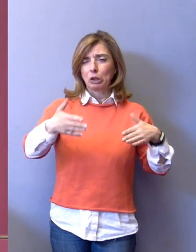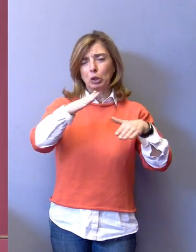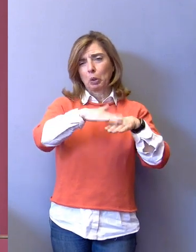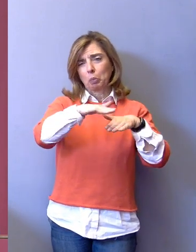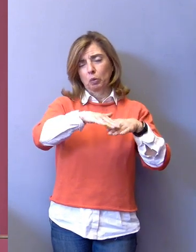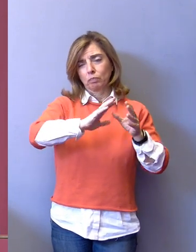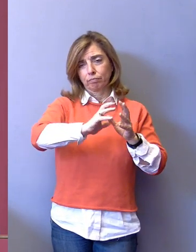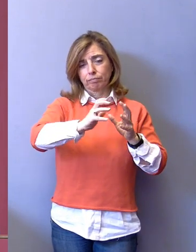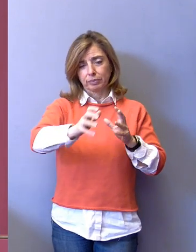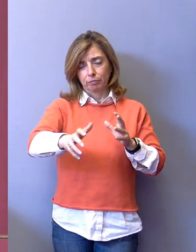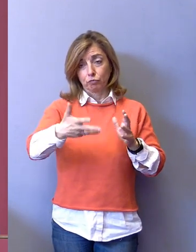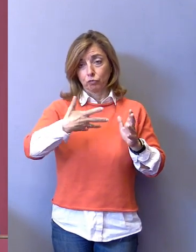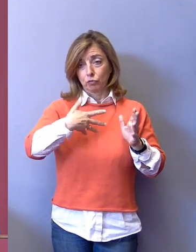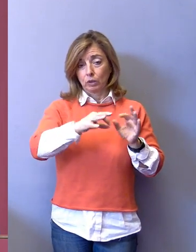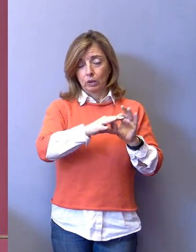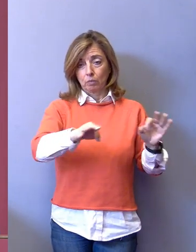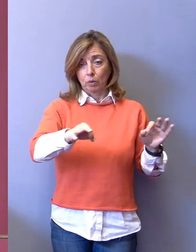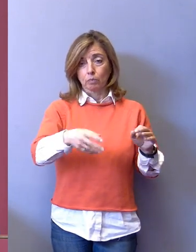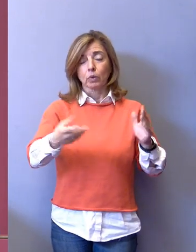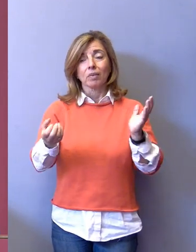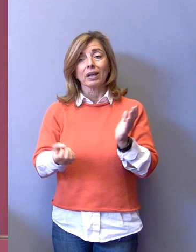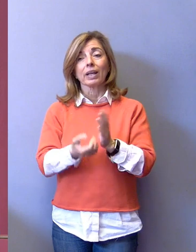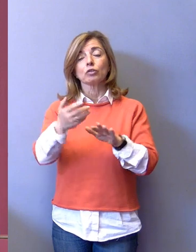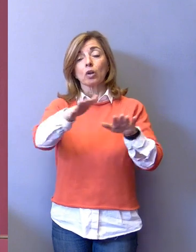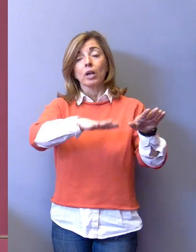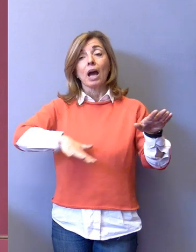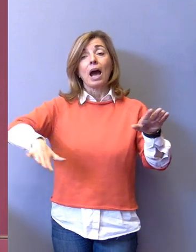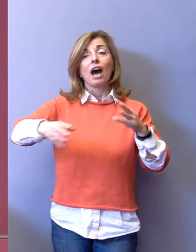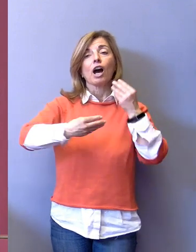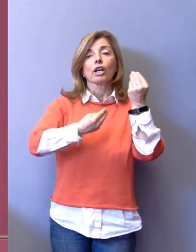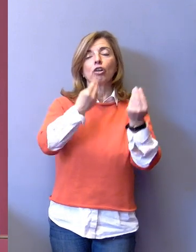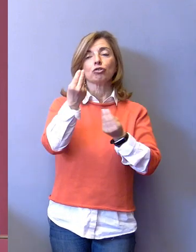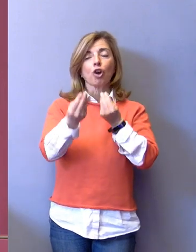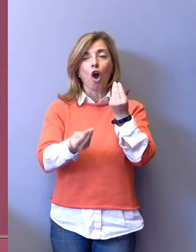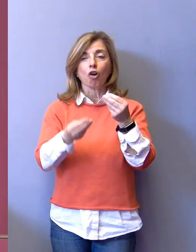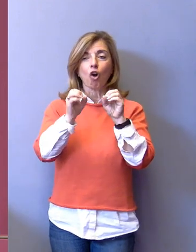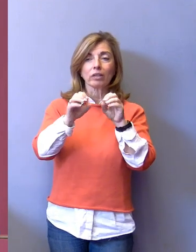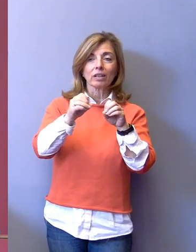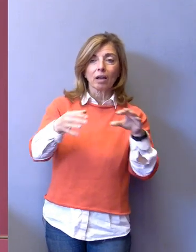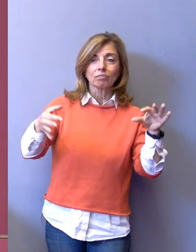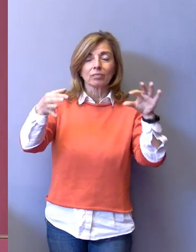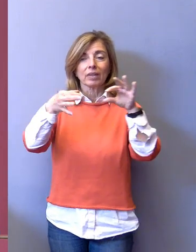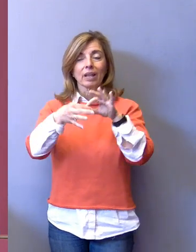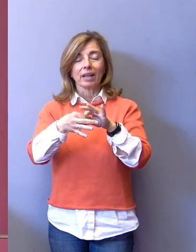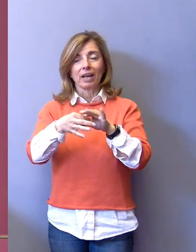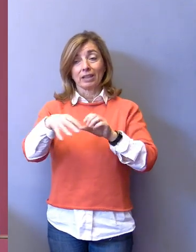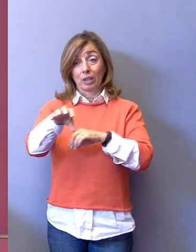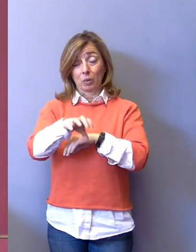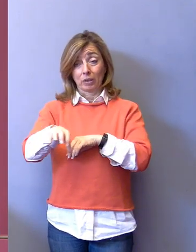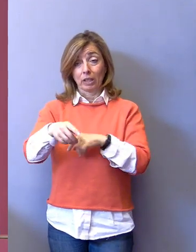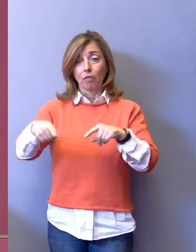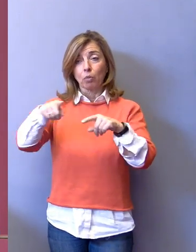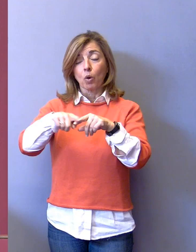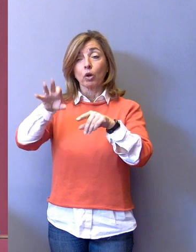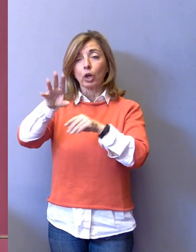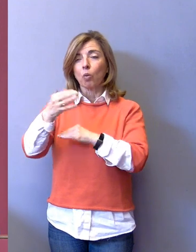la realizzazione di Aree gioco didattiche legate all'attività e al quartiere nonché il recupero di antica crese